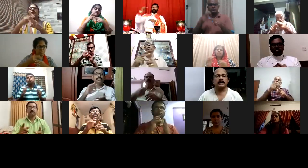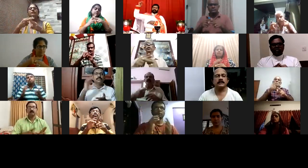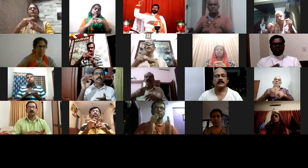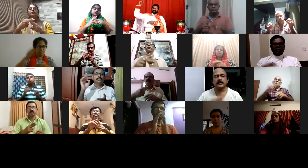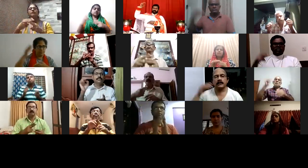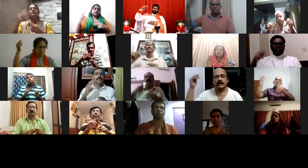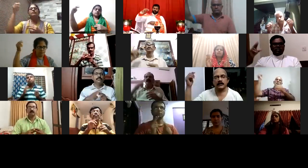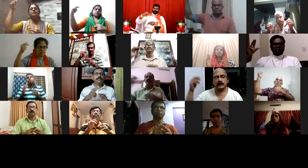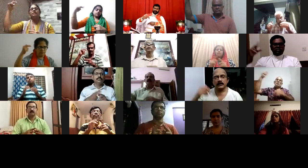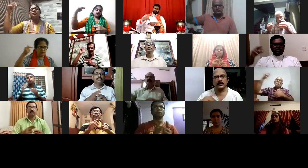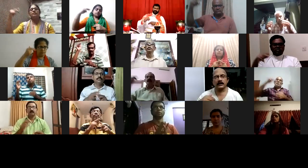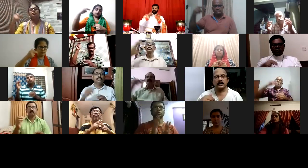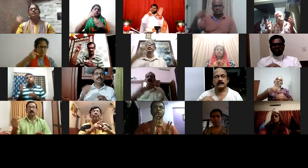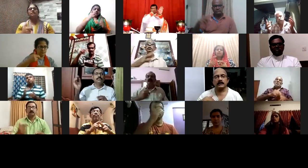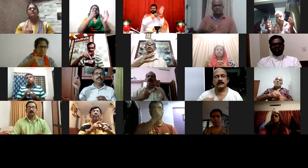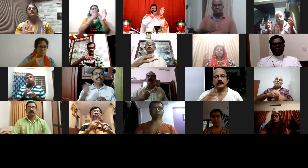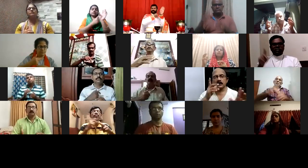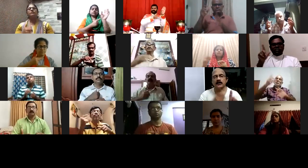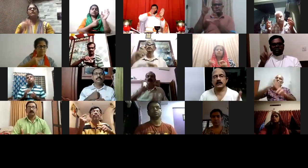തിരുനാമത്തിൽ വന്നവനും